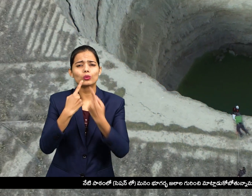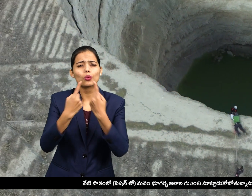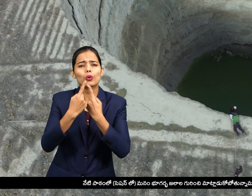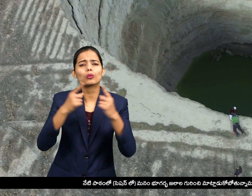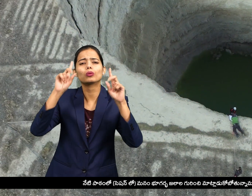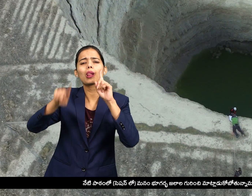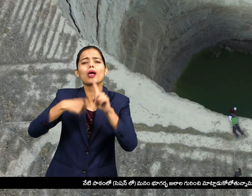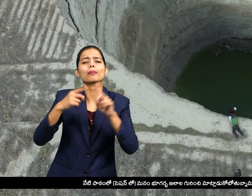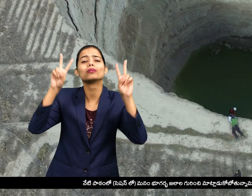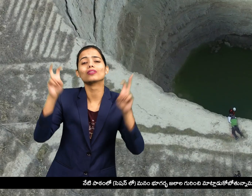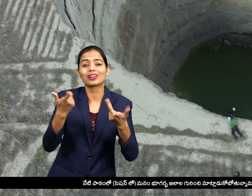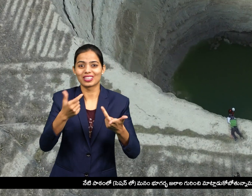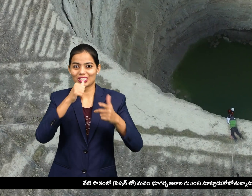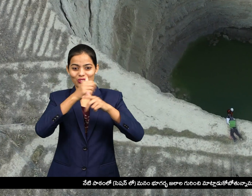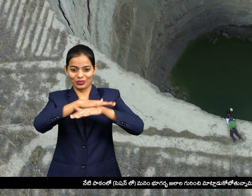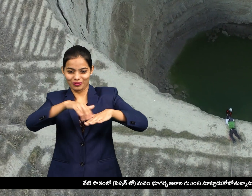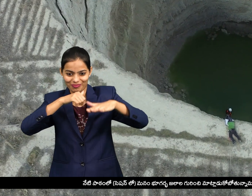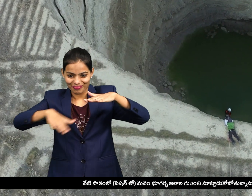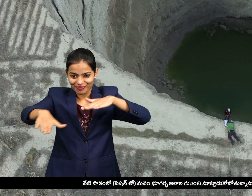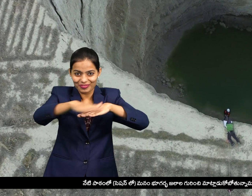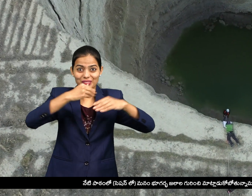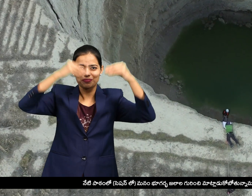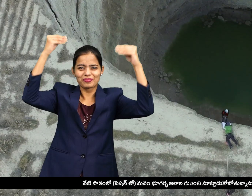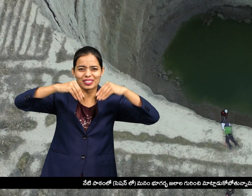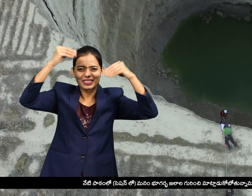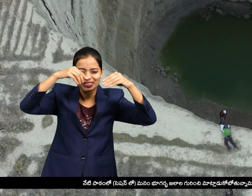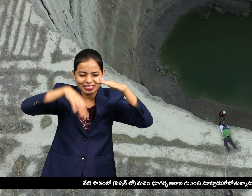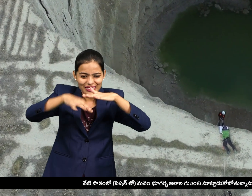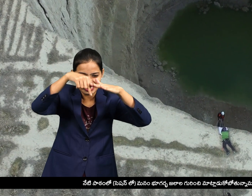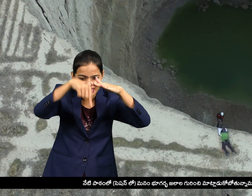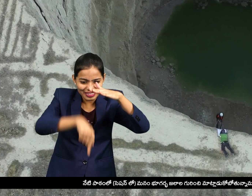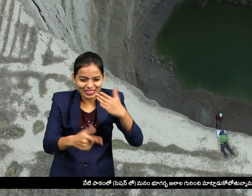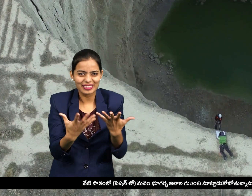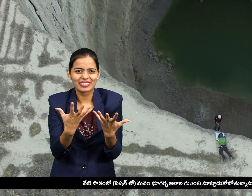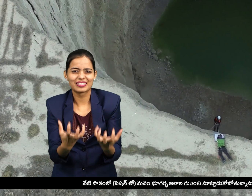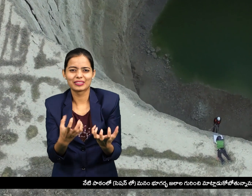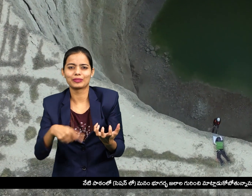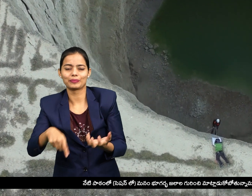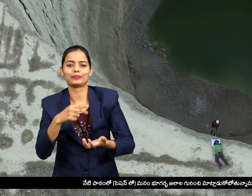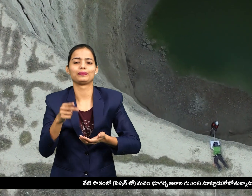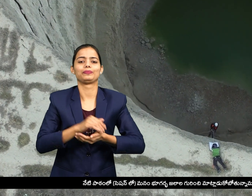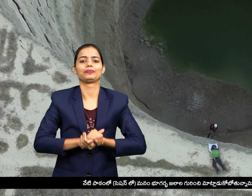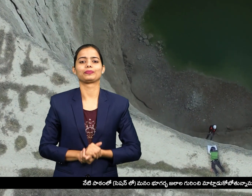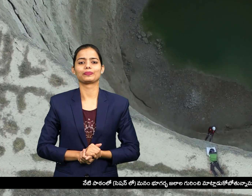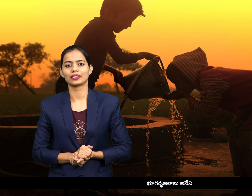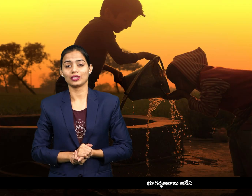నేటి పాఠంలో మనం భూగర్భ జలాల గురించి మాట్లాడుకోబోతున్నాం.